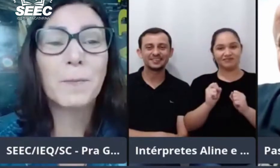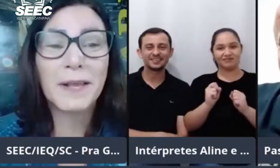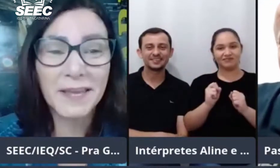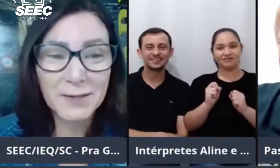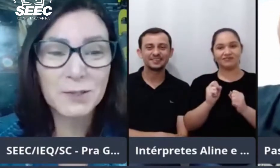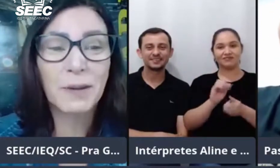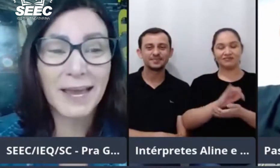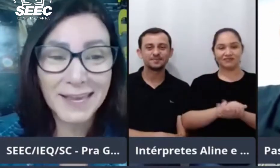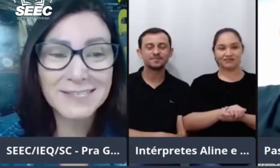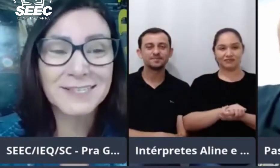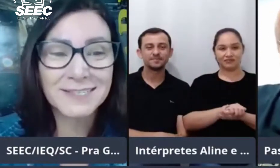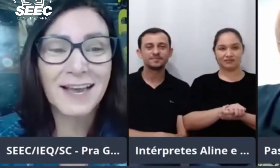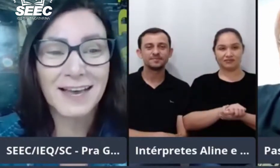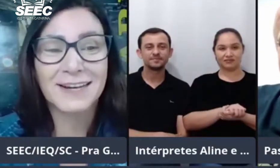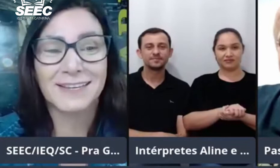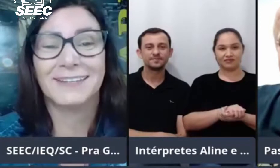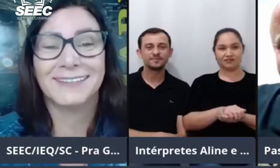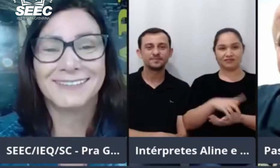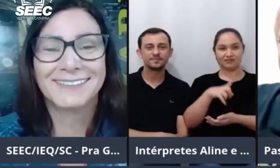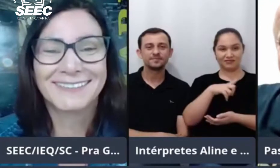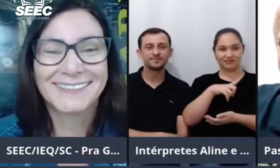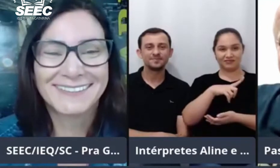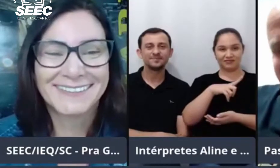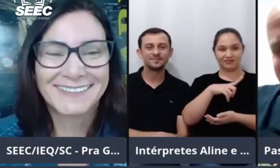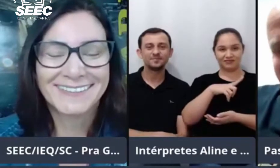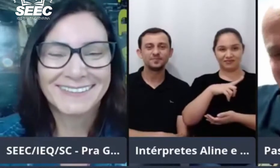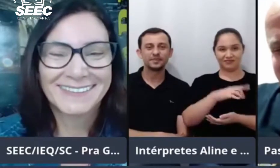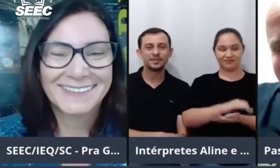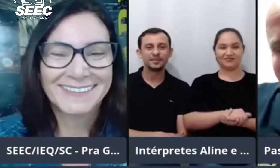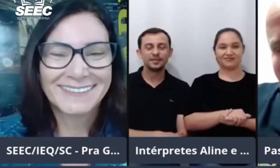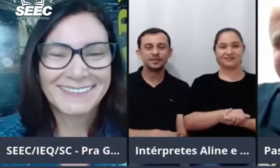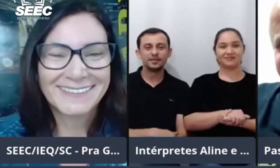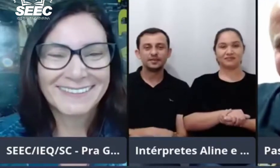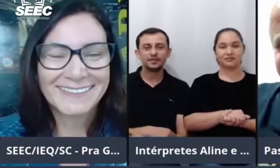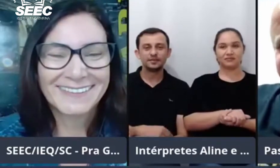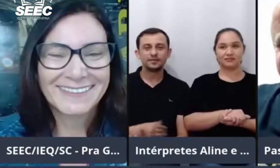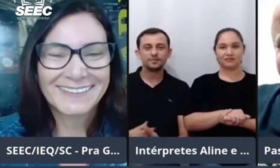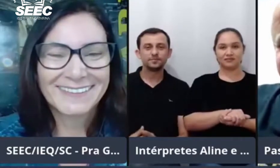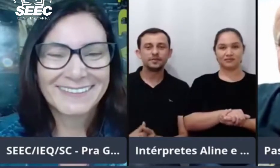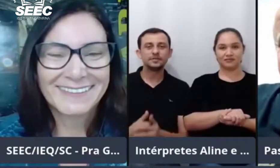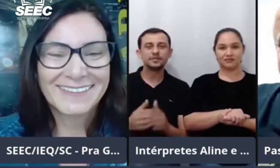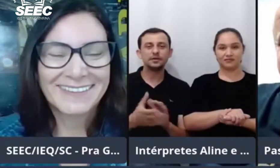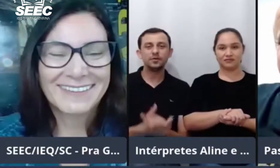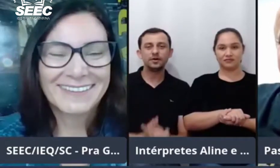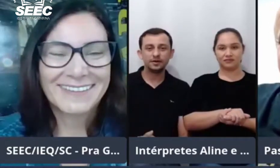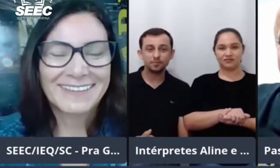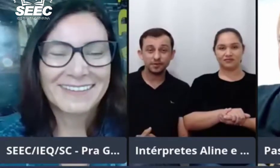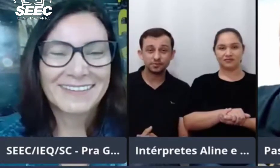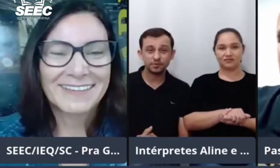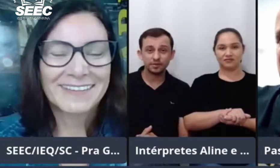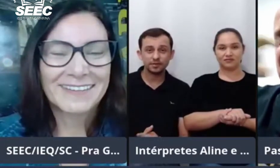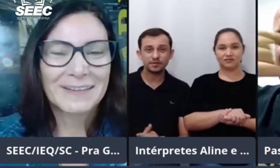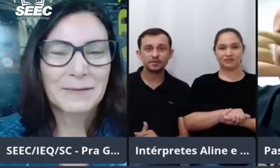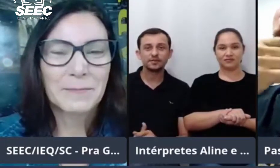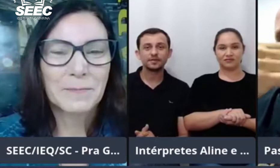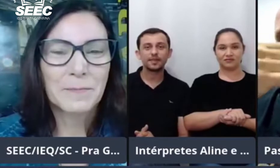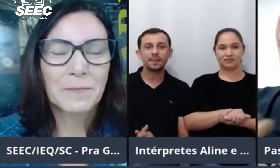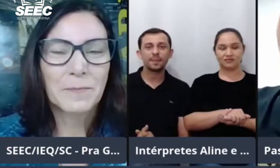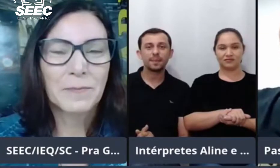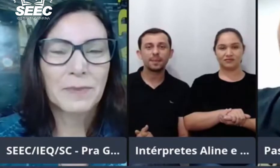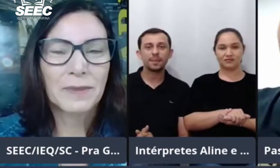Gerar obreiros para essa seara aí, né? É verdade. Então, até